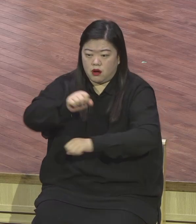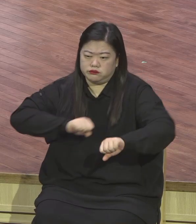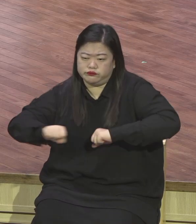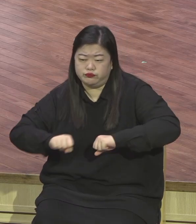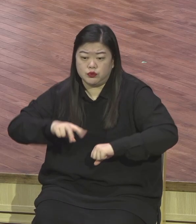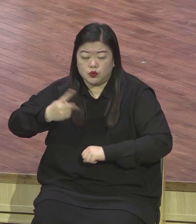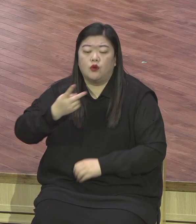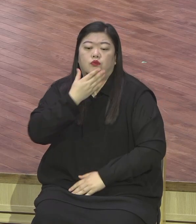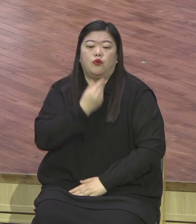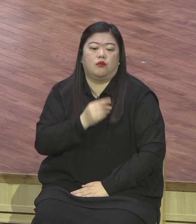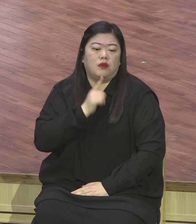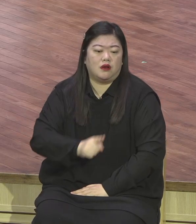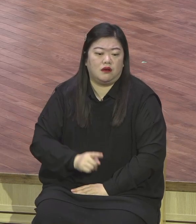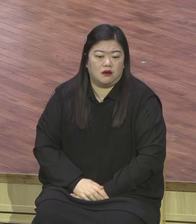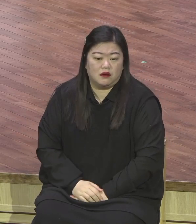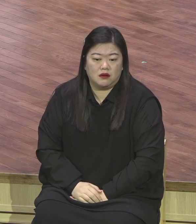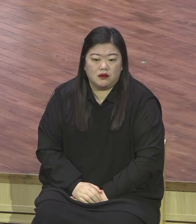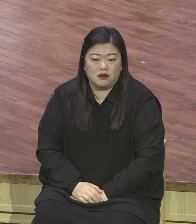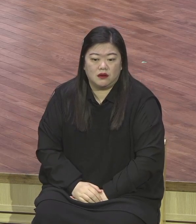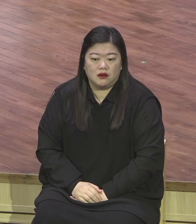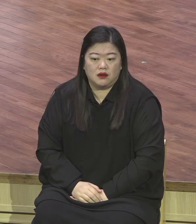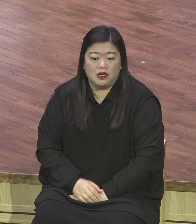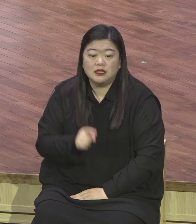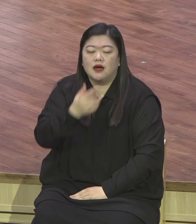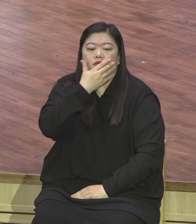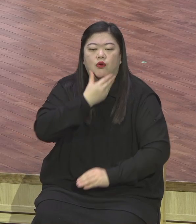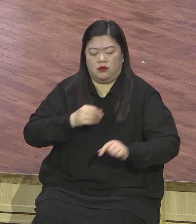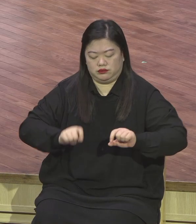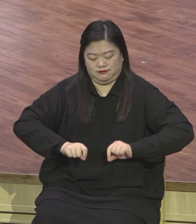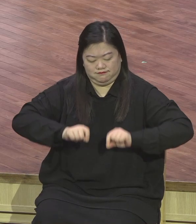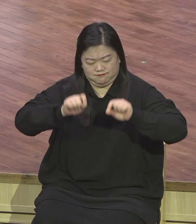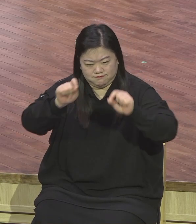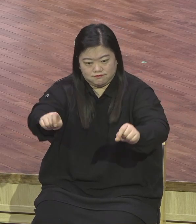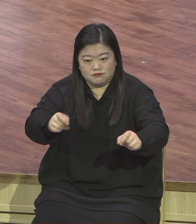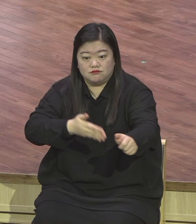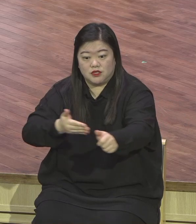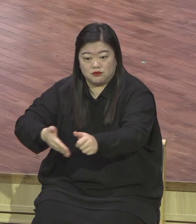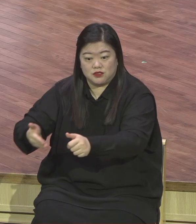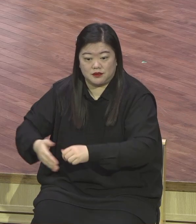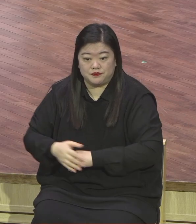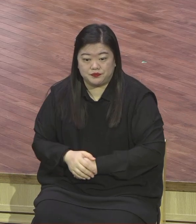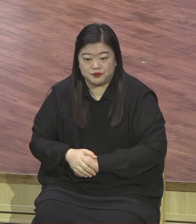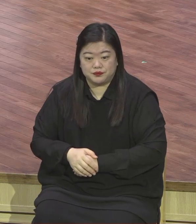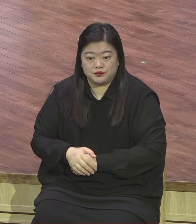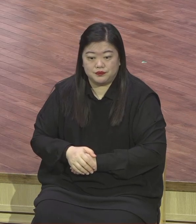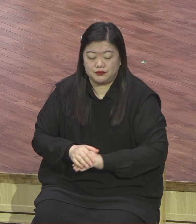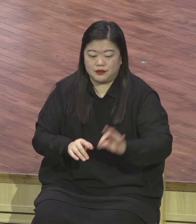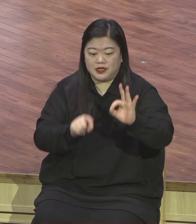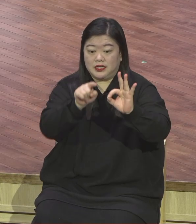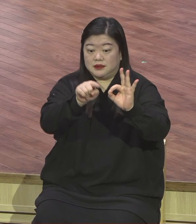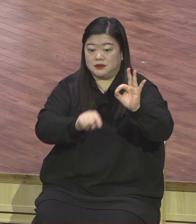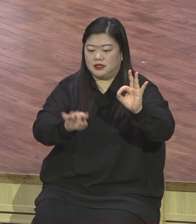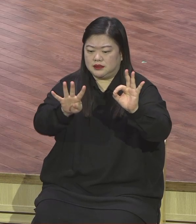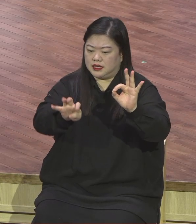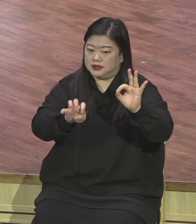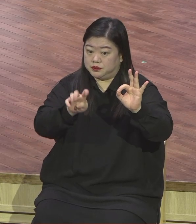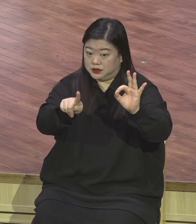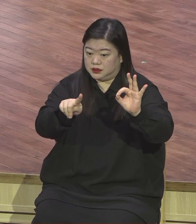여러분의 사역 현장에 이런 변화가 일어날 줄 믿으시기 바랍니다 특히 본문 41절로 42제로 보면